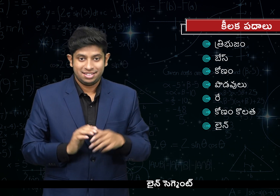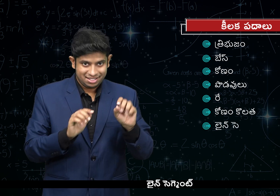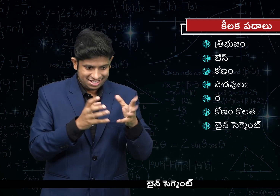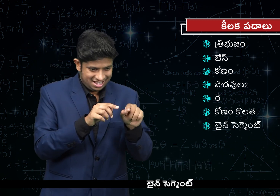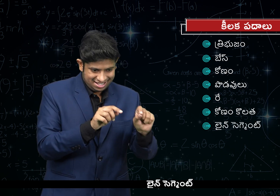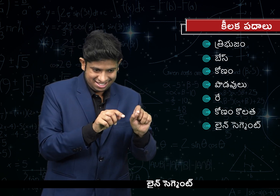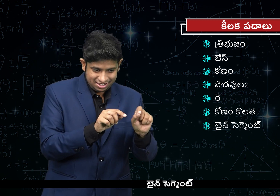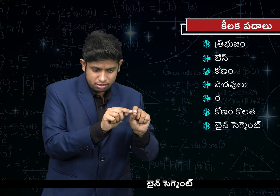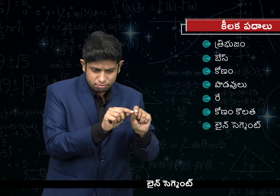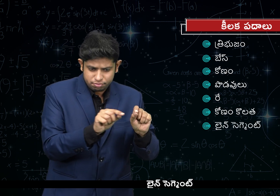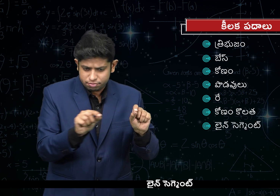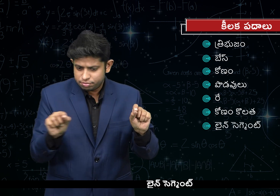లైన్ సెగ్మెంట్,